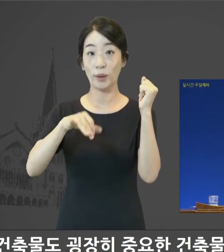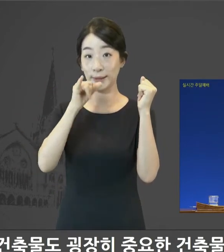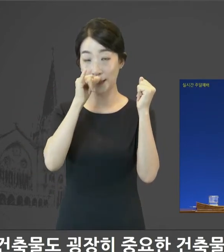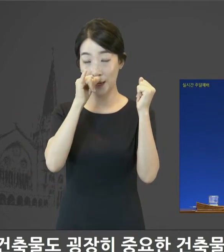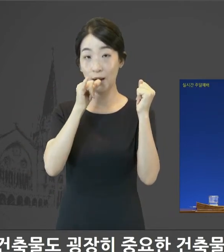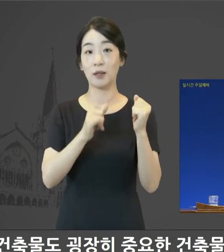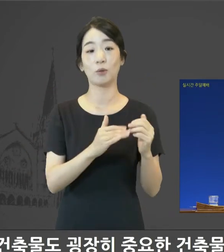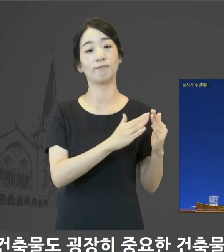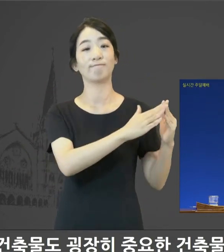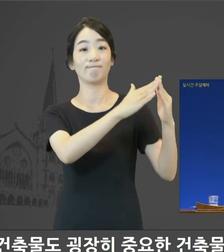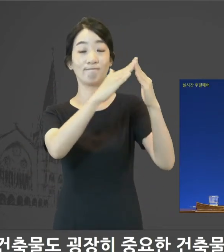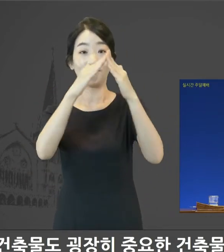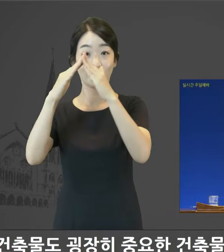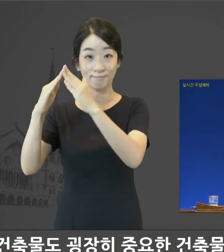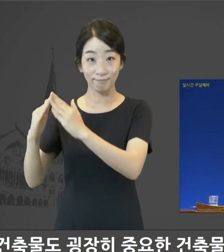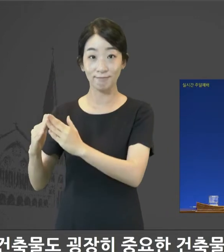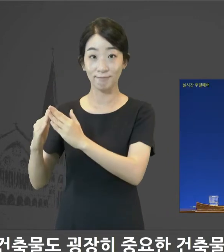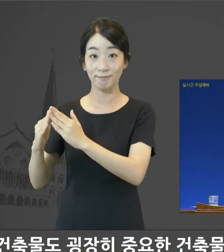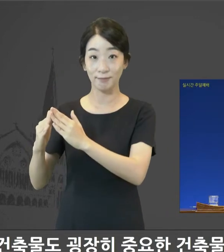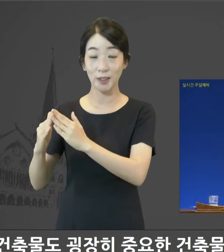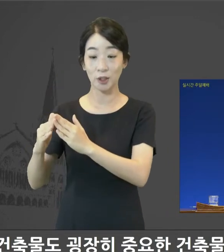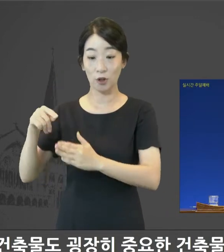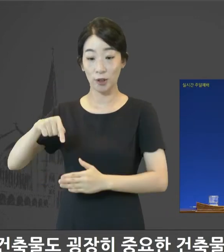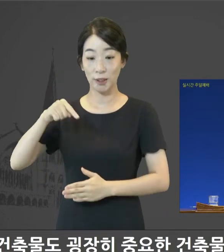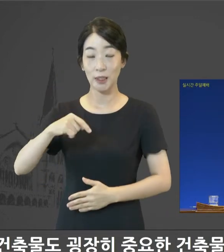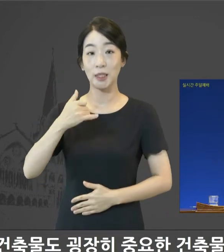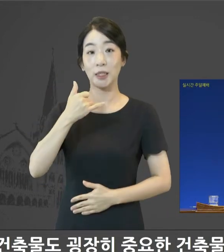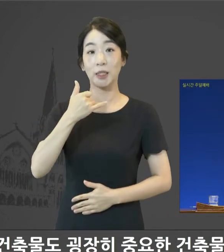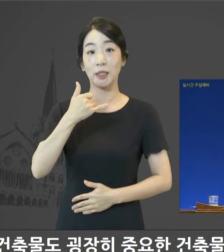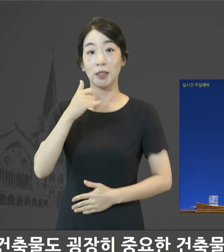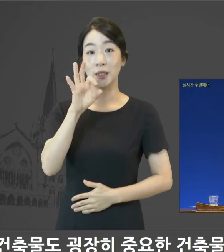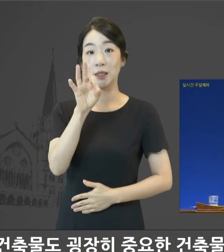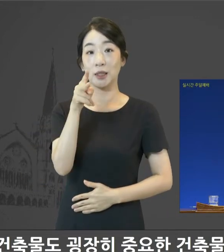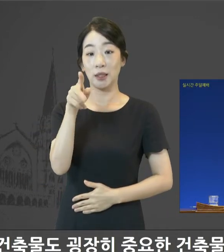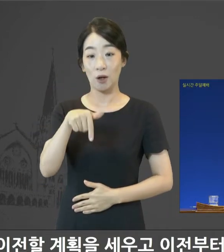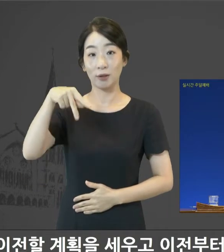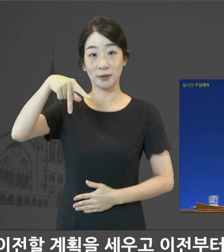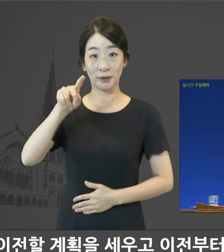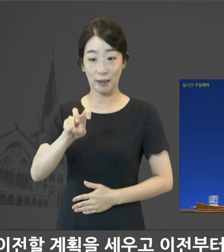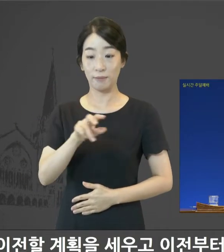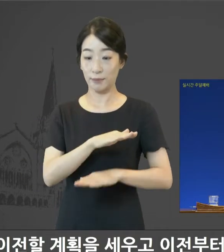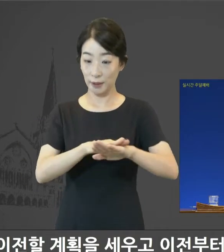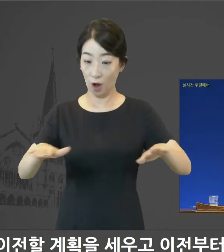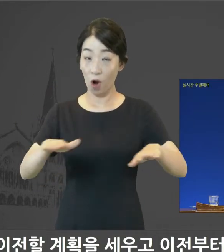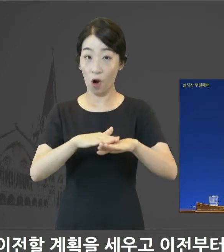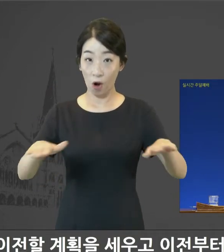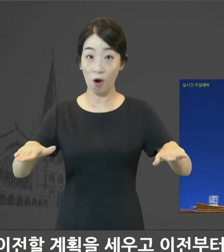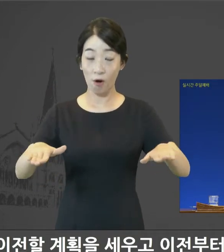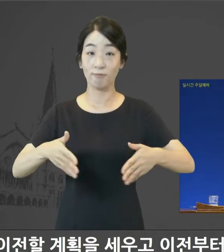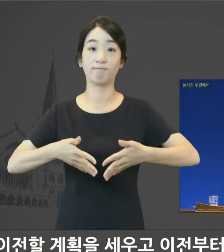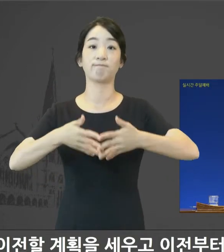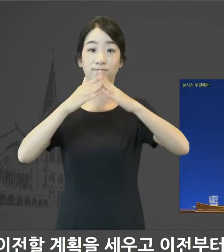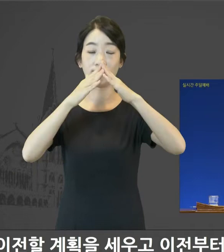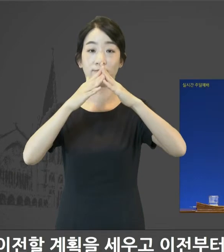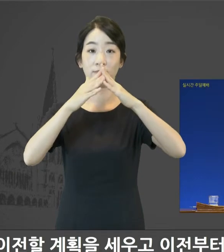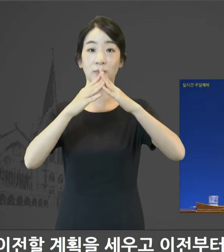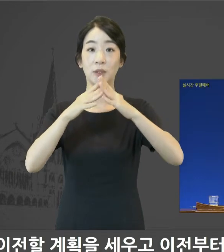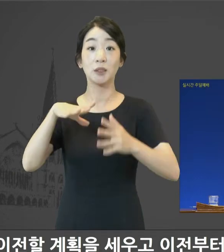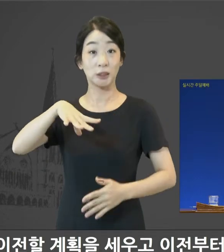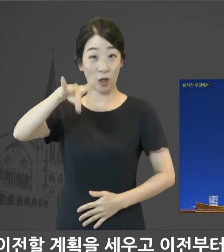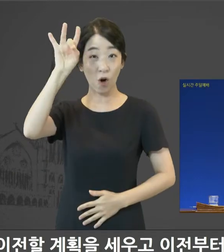이전하기 꽤 오래 전부터 이 터를 마련해 두었습니다. 아마 당시에 이 터는 주변에 별 건물들이